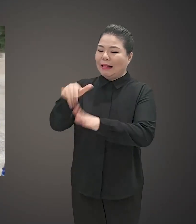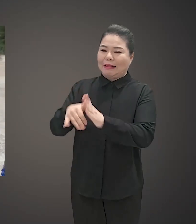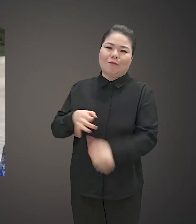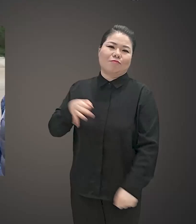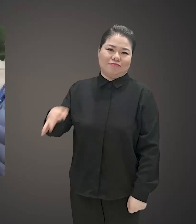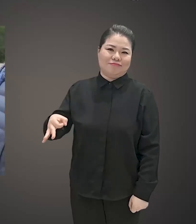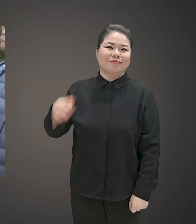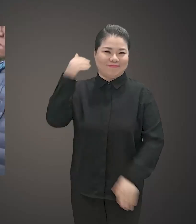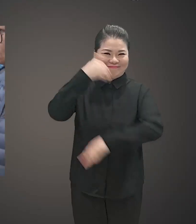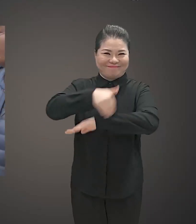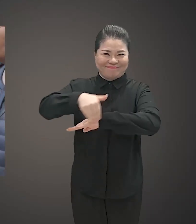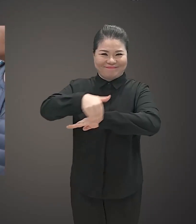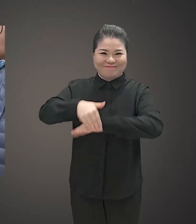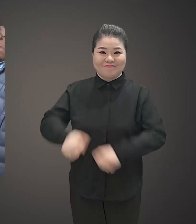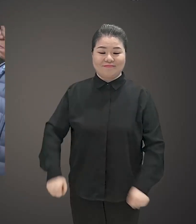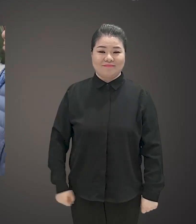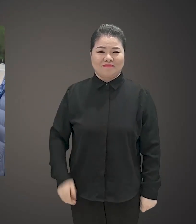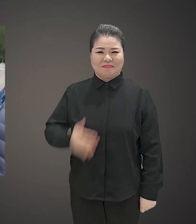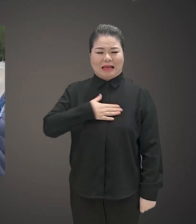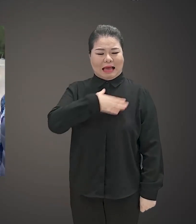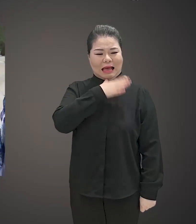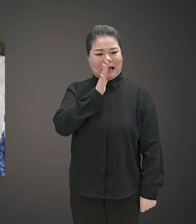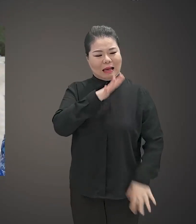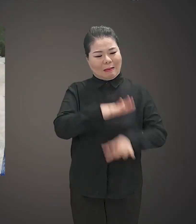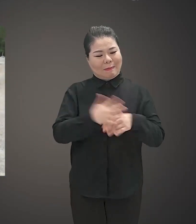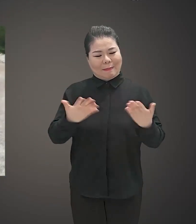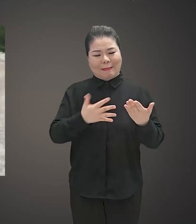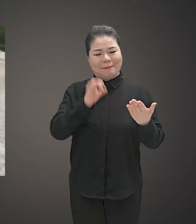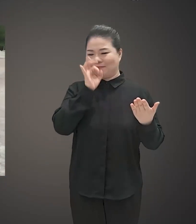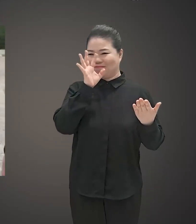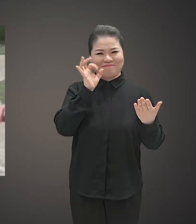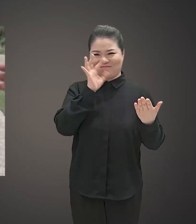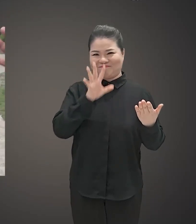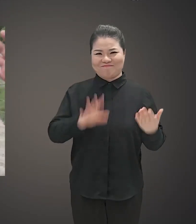좀 모르겠어. 그래도 나도 나이도 많고 뭐네.